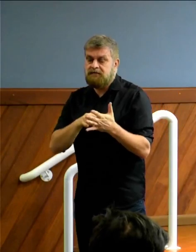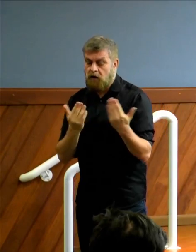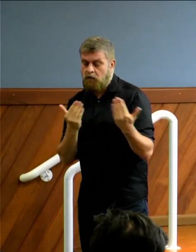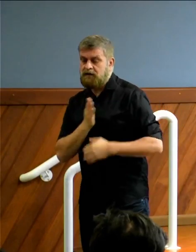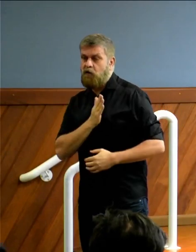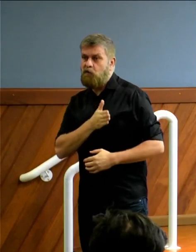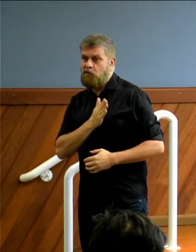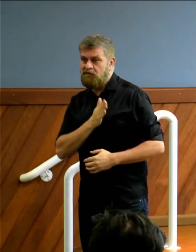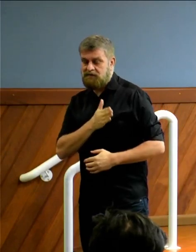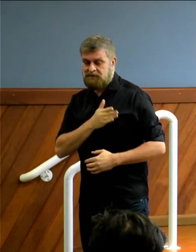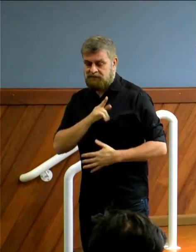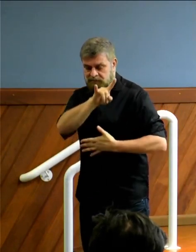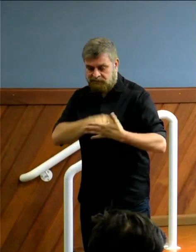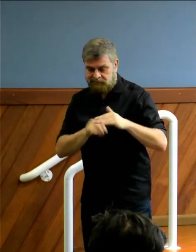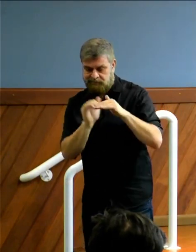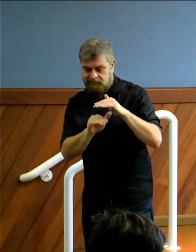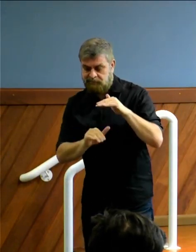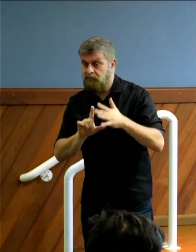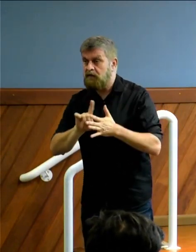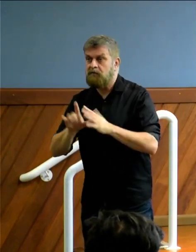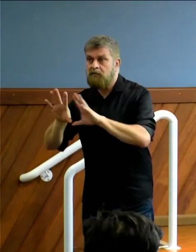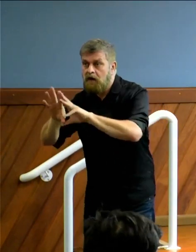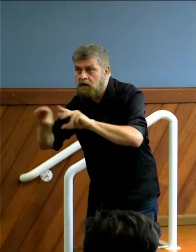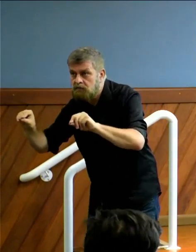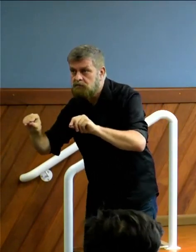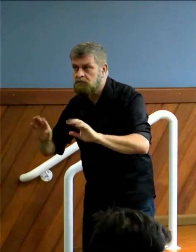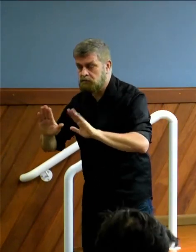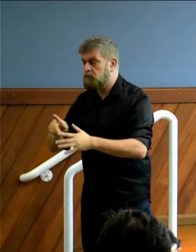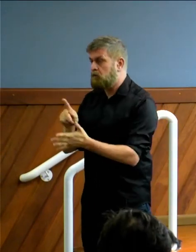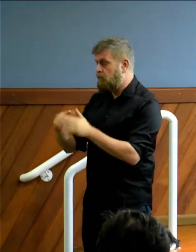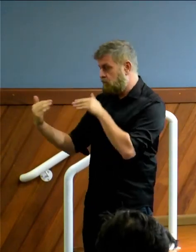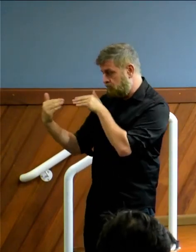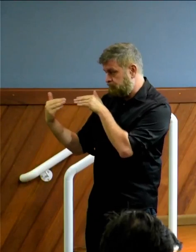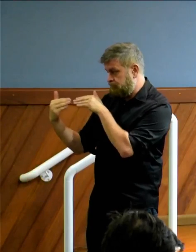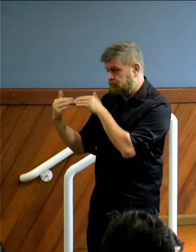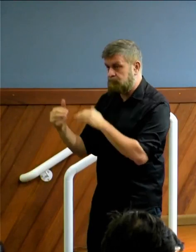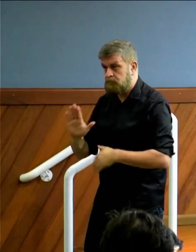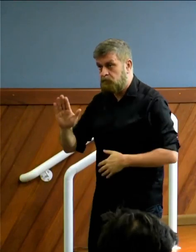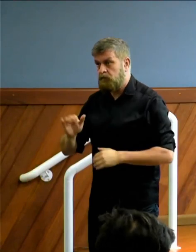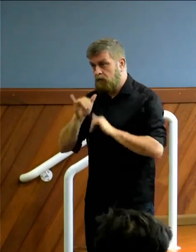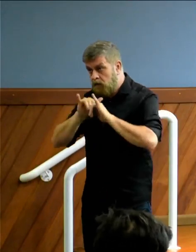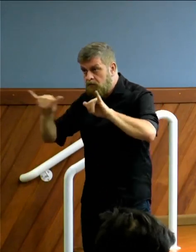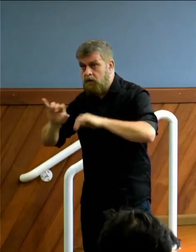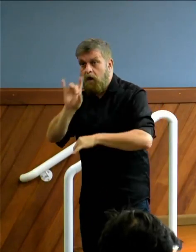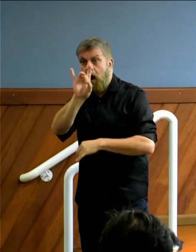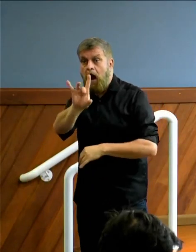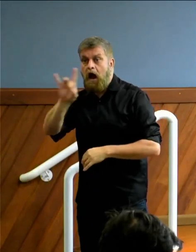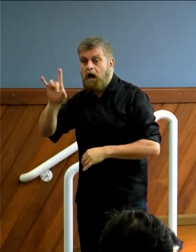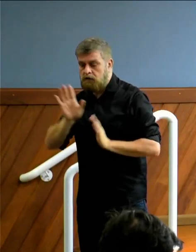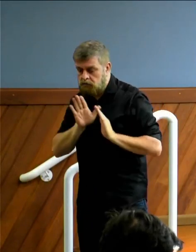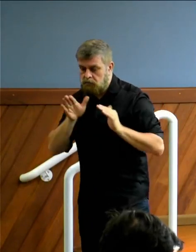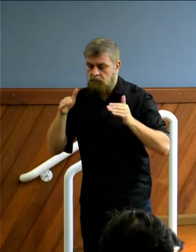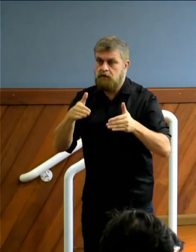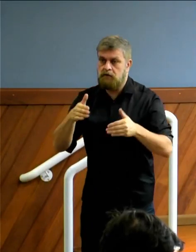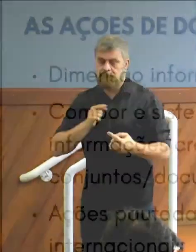vocês vão dizer, ah, mas também não adianta documentar o que vai desaparecer, porque não vai preservar. Concordo plenamente. É por isso que eu disse que cada um vai defender o seu.